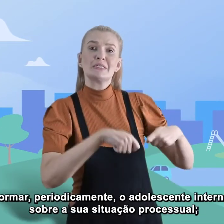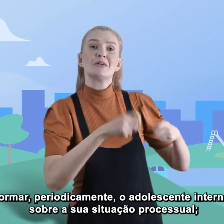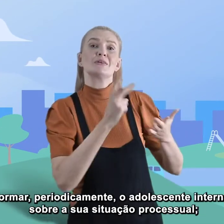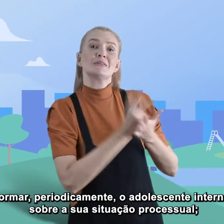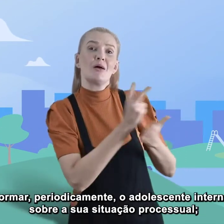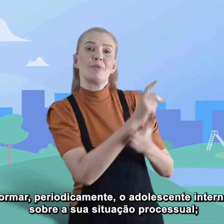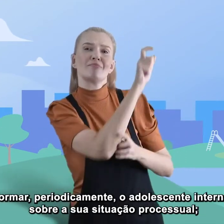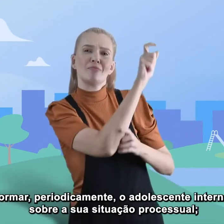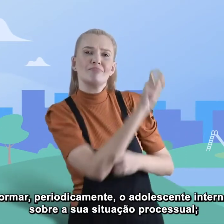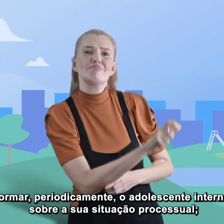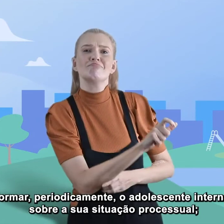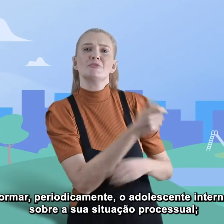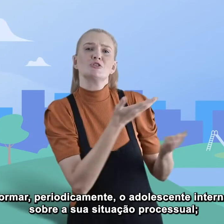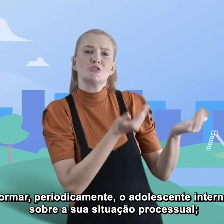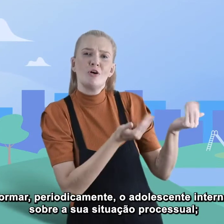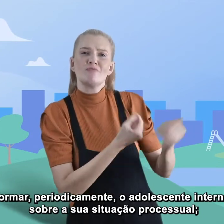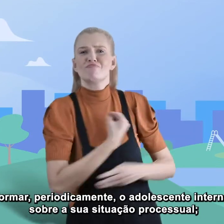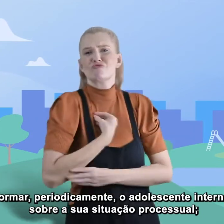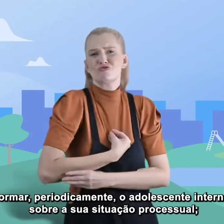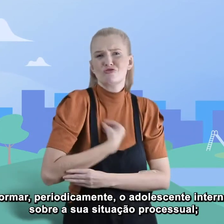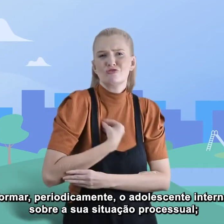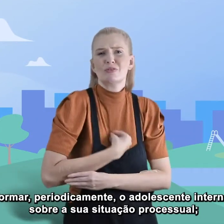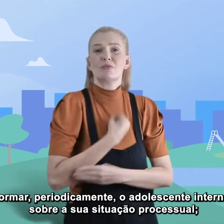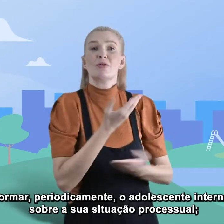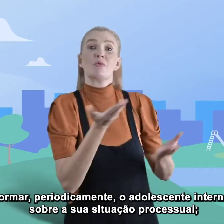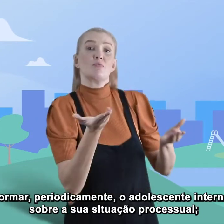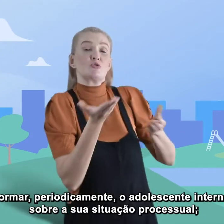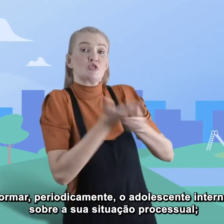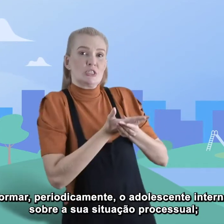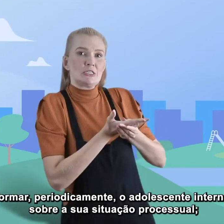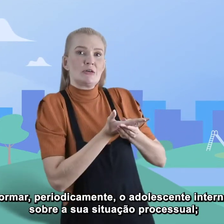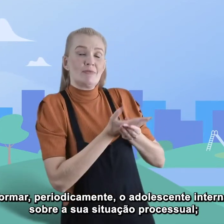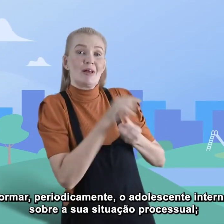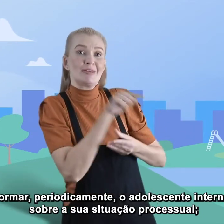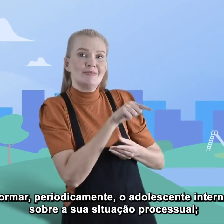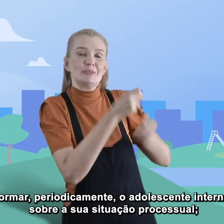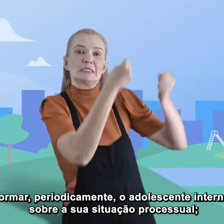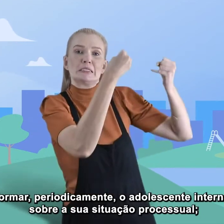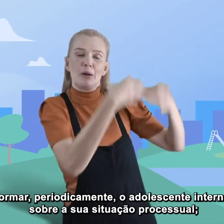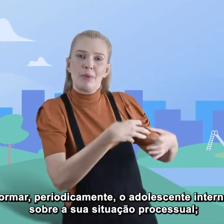Informar periodicamente o adolescente internado sobre a sua situação processual.